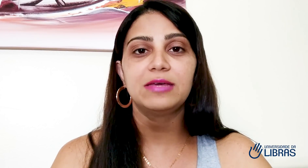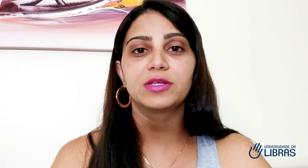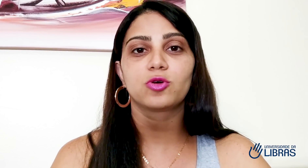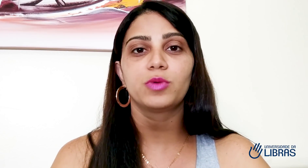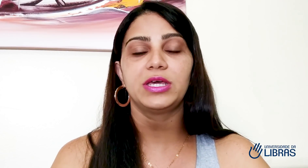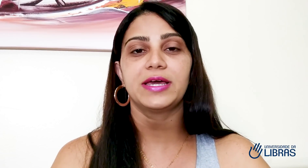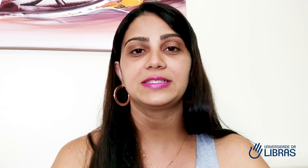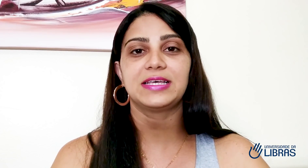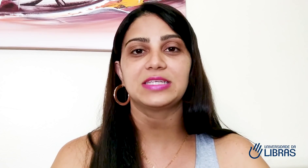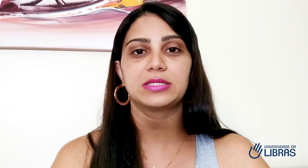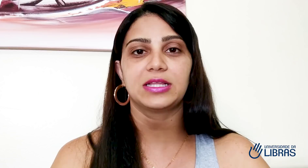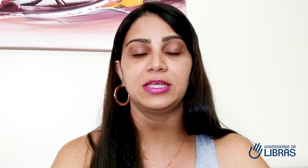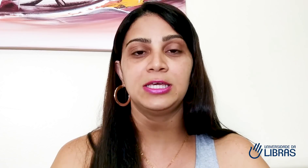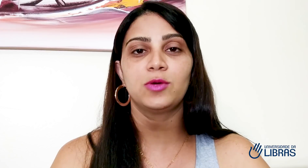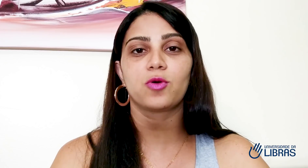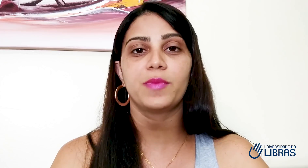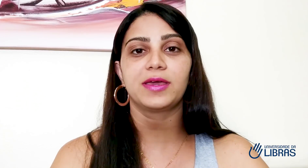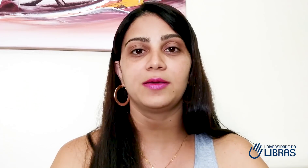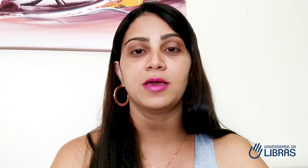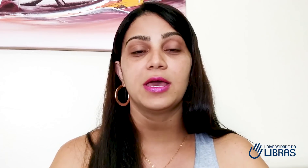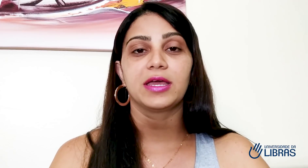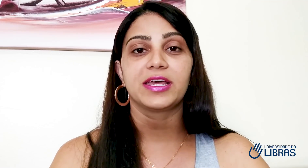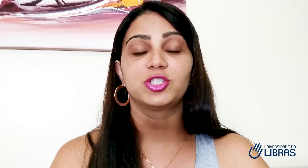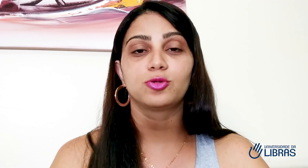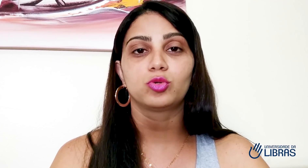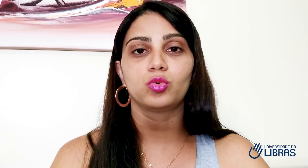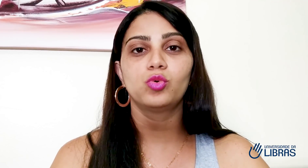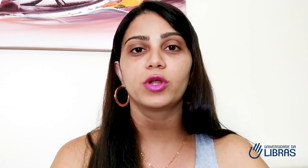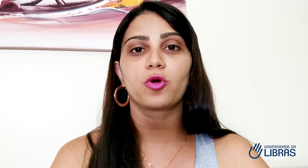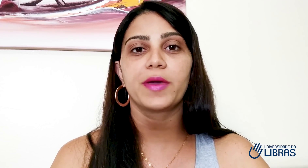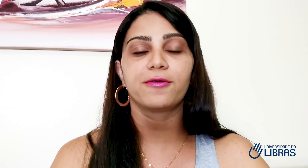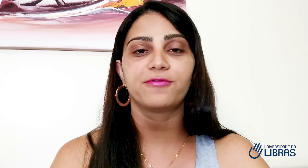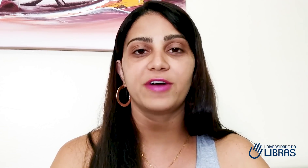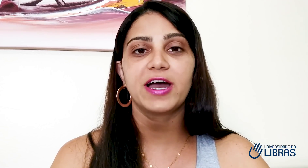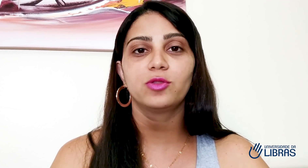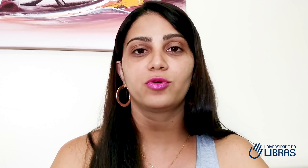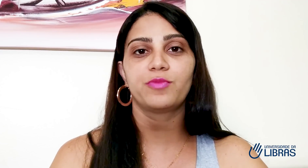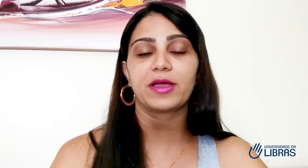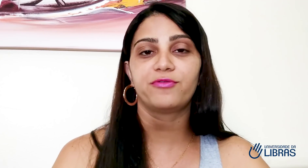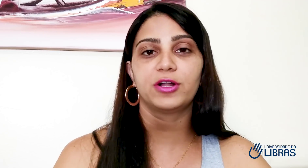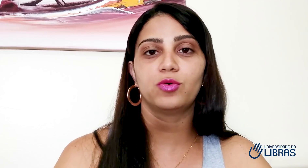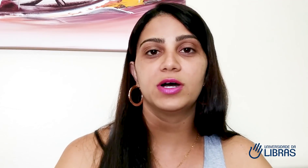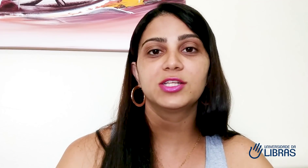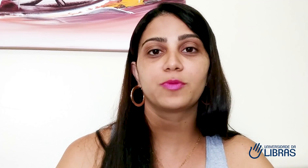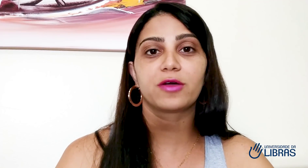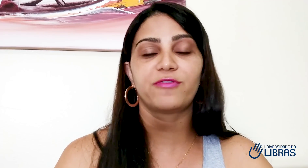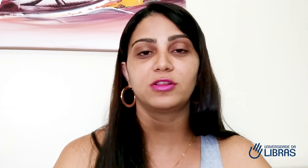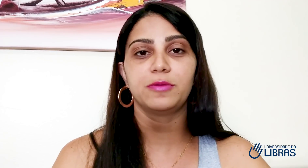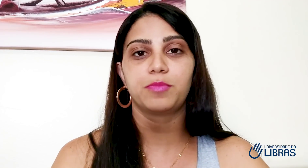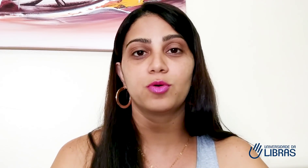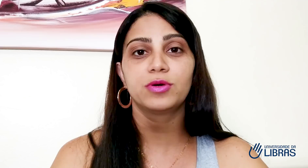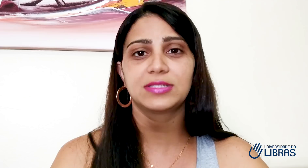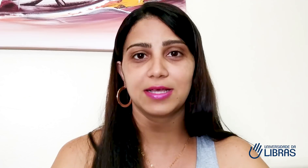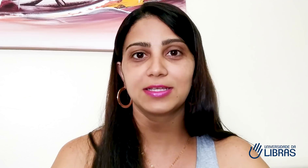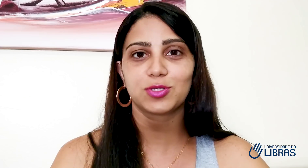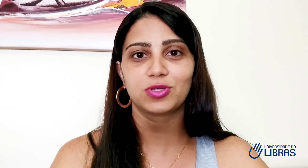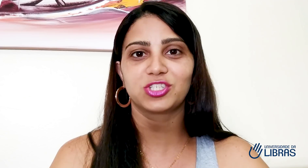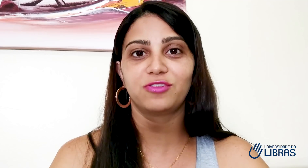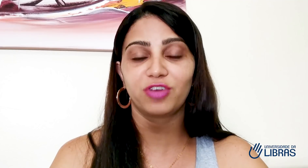Libras, como que é a essência dessa língua, como é que é a estrutura, como é que eu falo antes, como é que eu falo depois, essas coisas que a gente fica